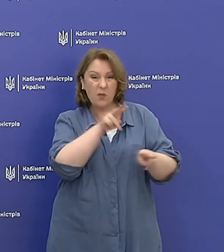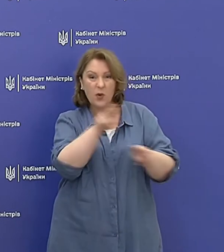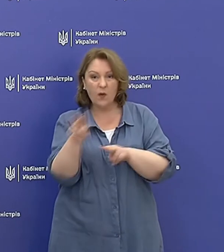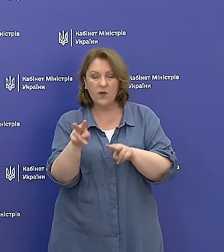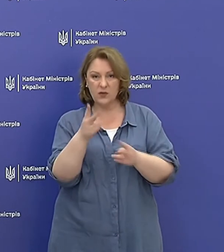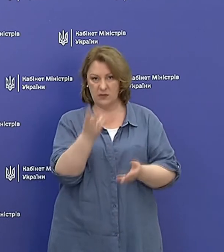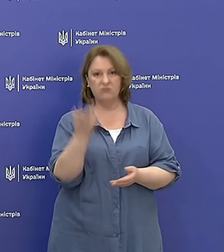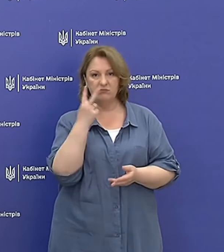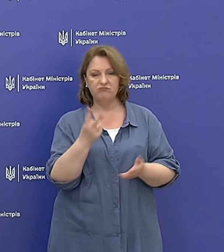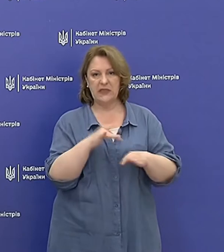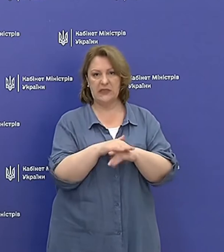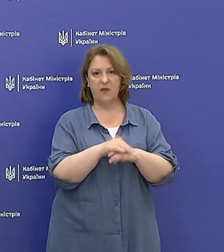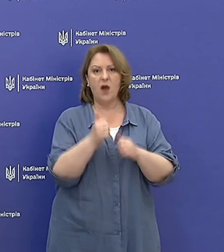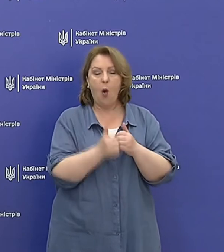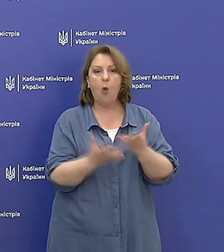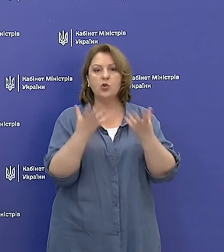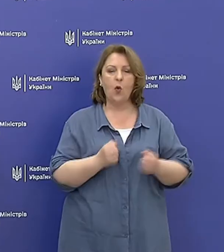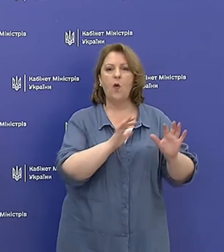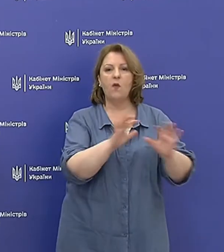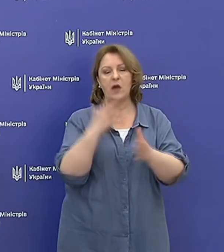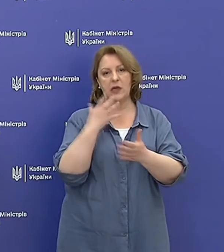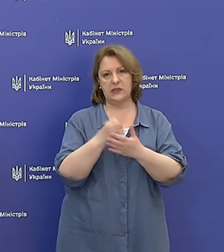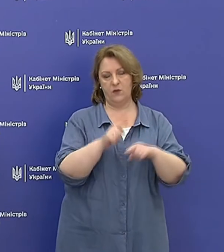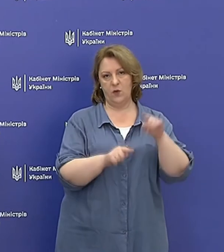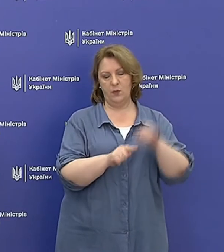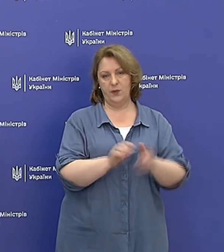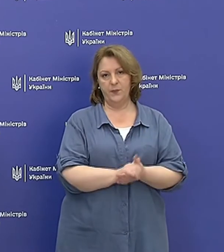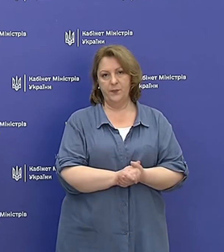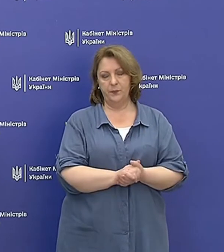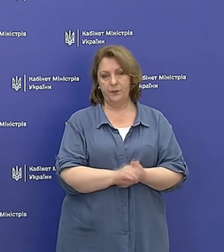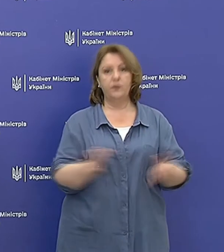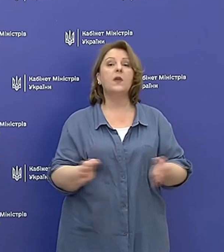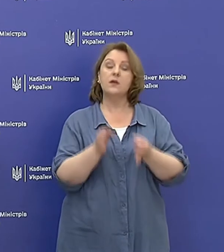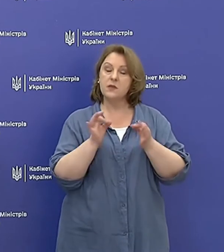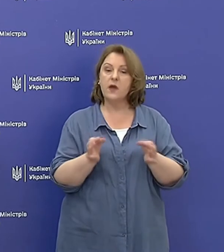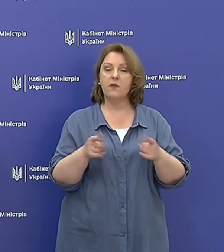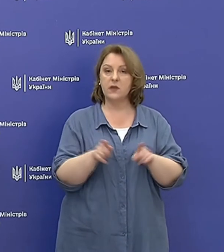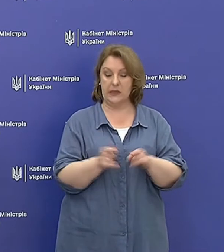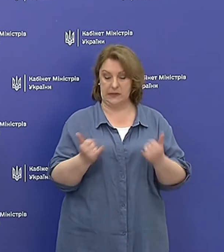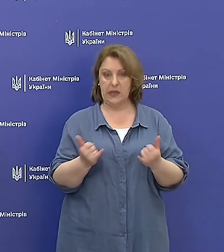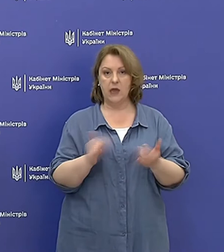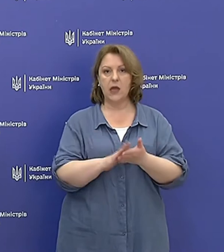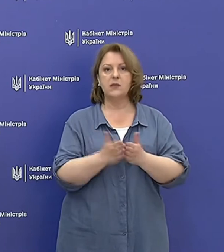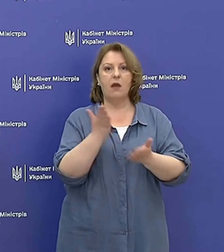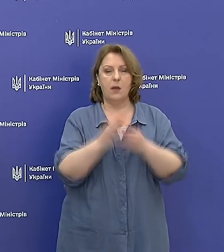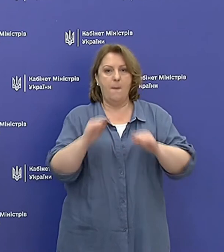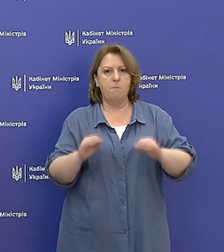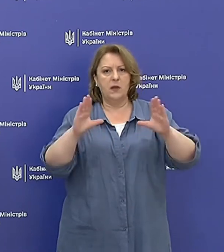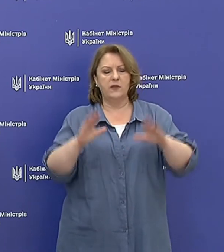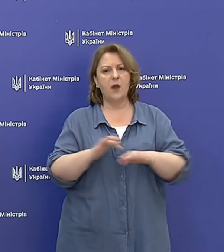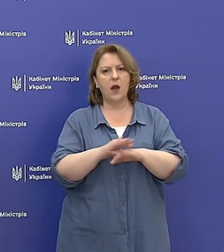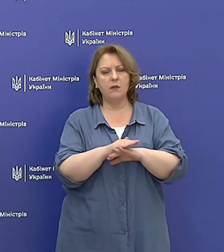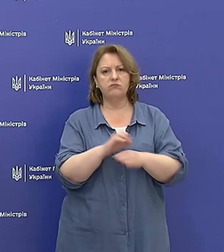на цифри, які кожного дня ми фіксуємо. Звичайно, зараз в цій ситуації, коли в нас є таке підвищення